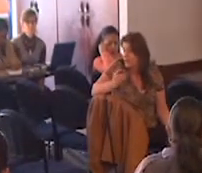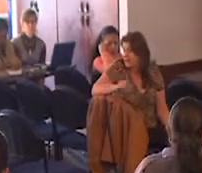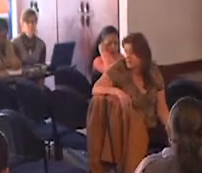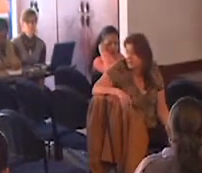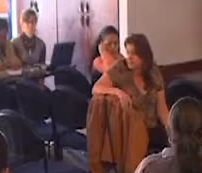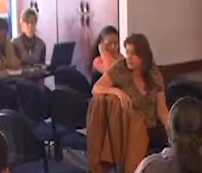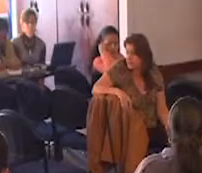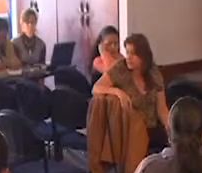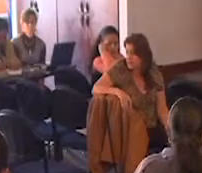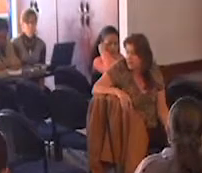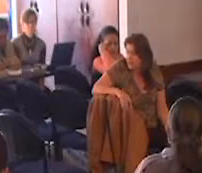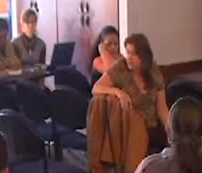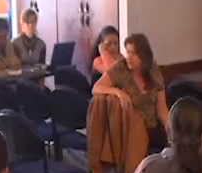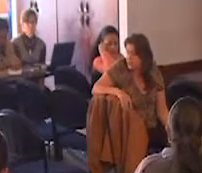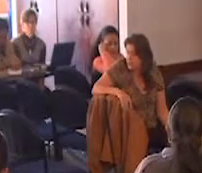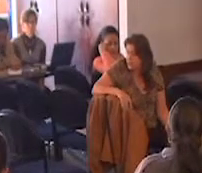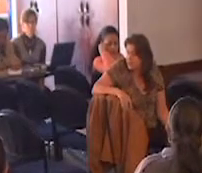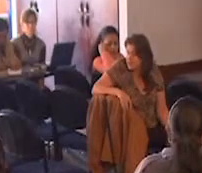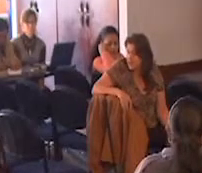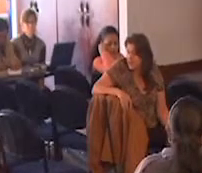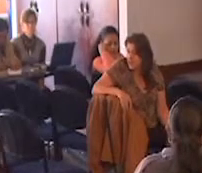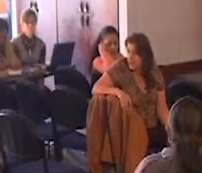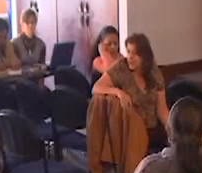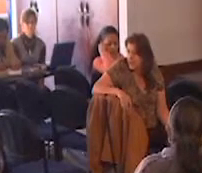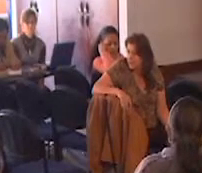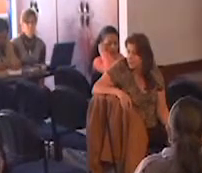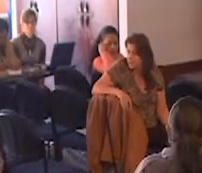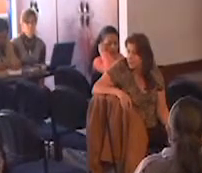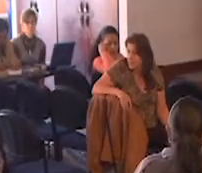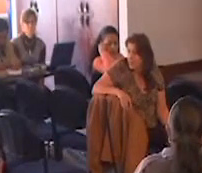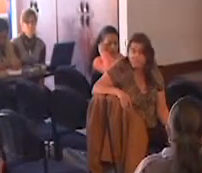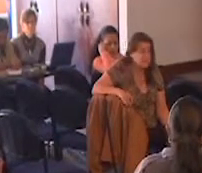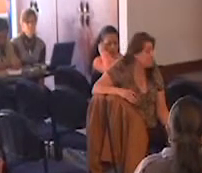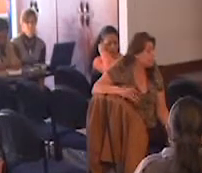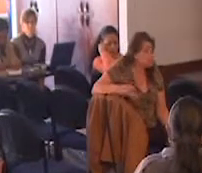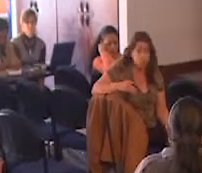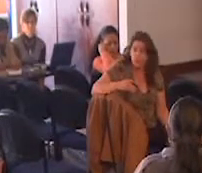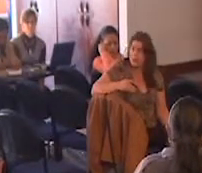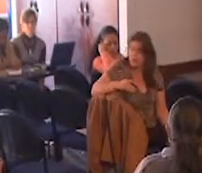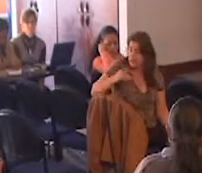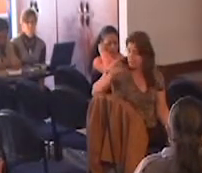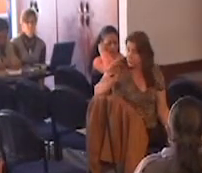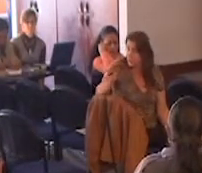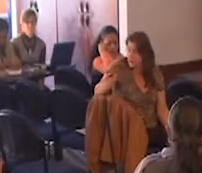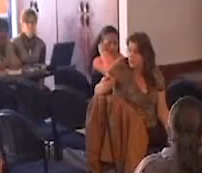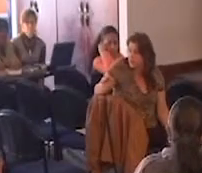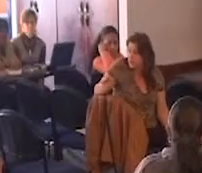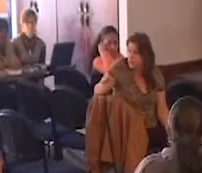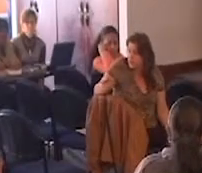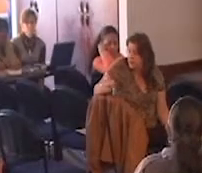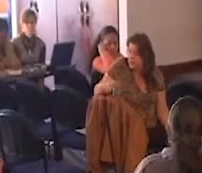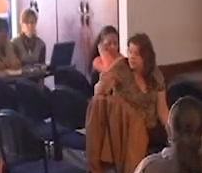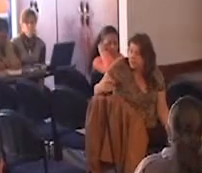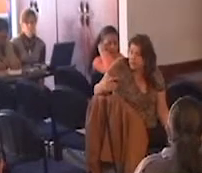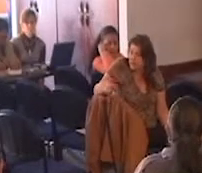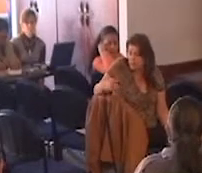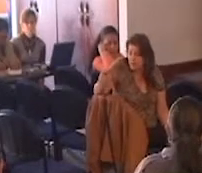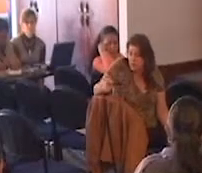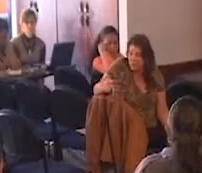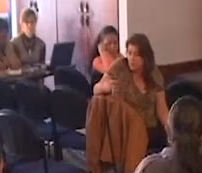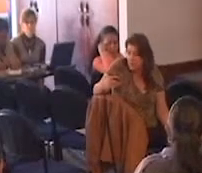autistas que hablan pero no comunican, ¿sí? Entonces, a mí se me pasó los años de mi